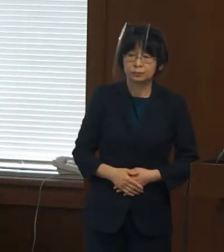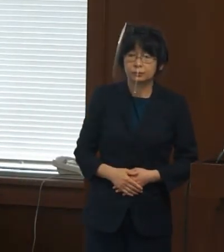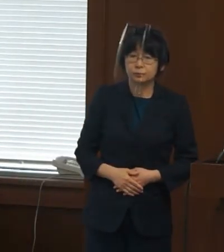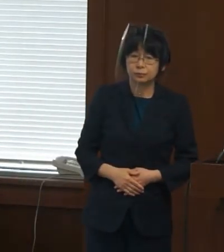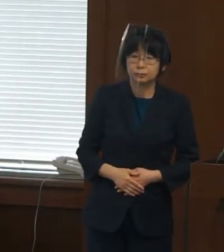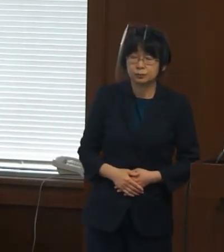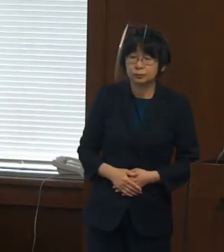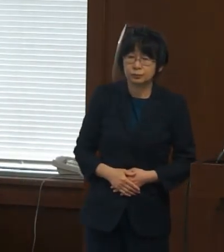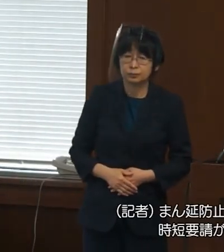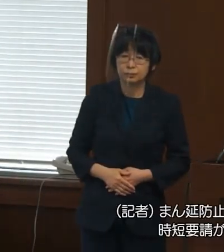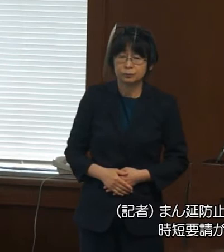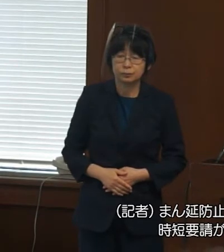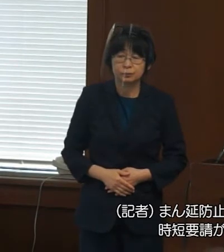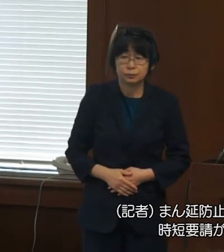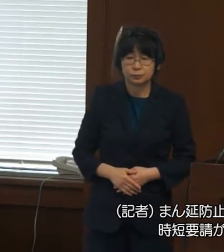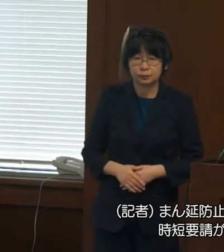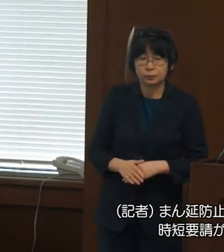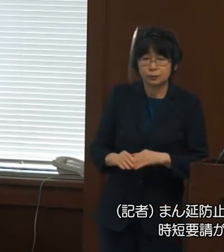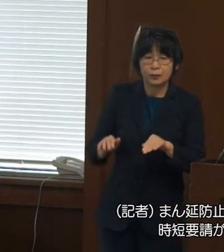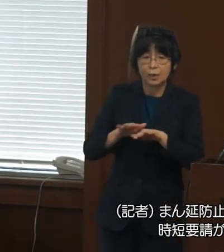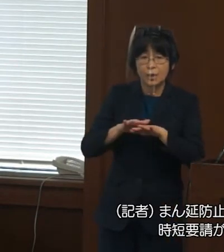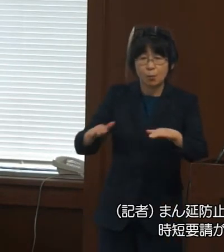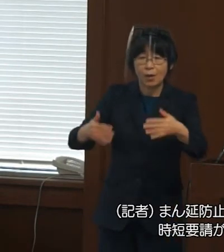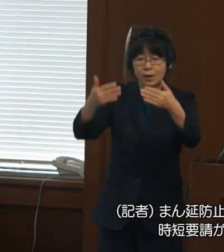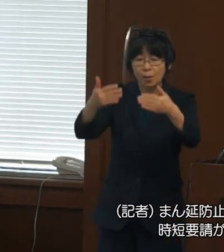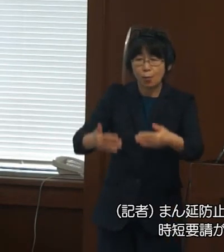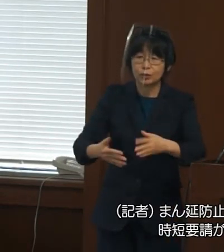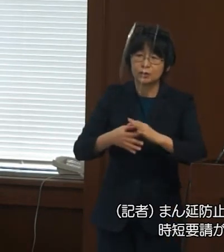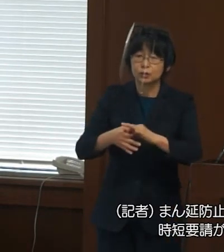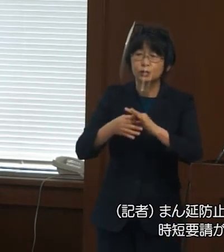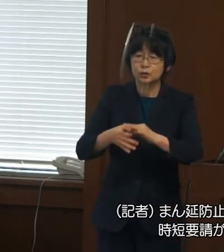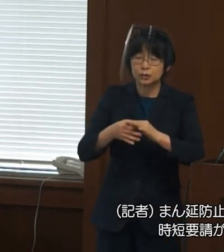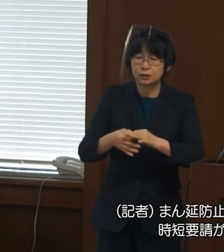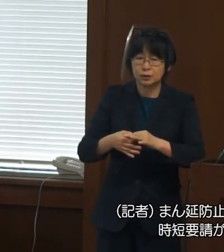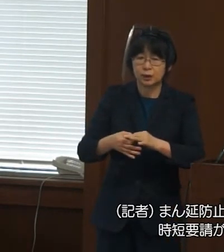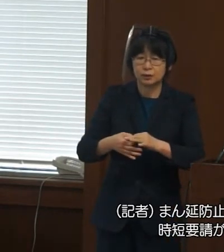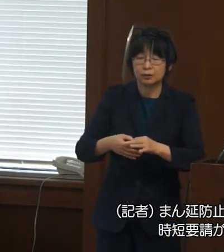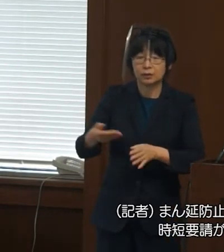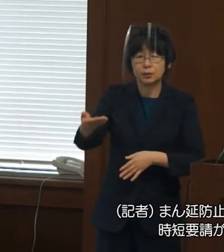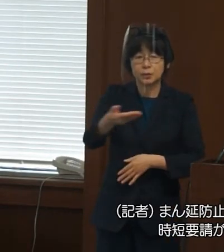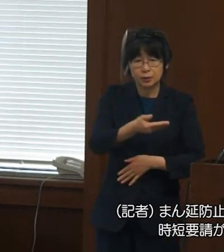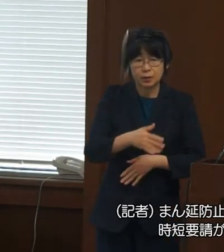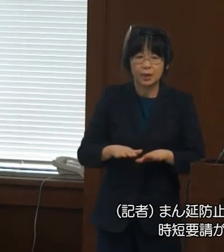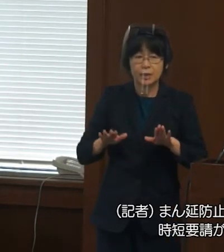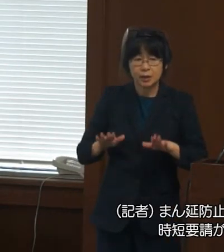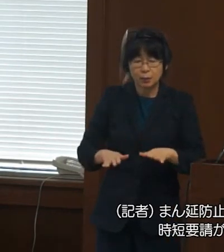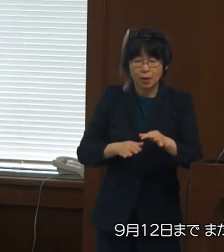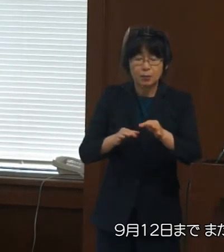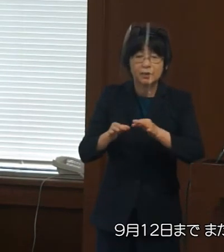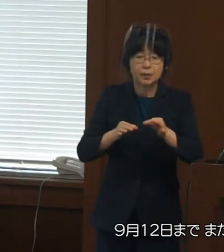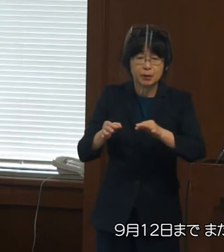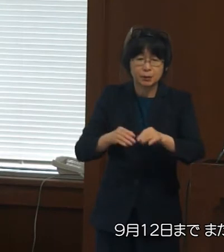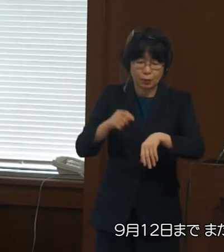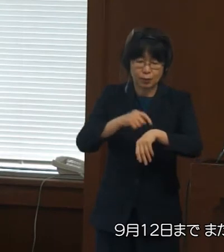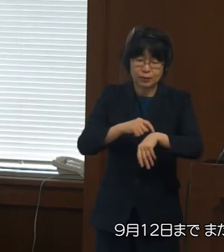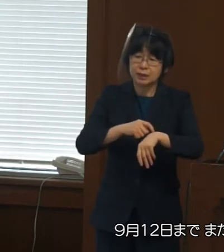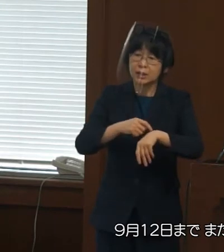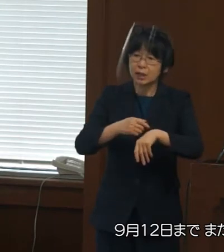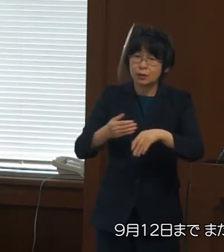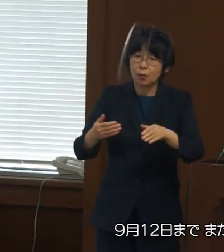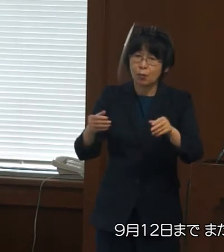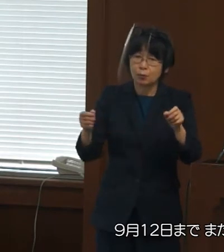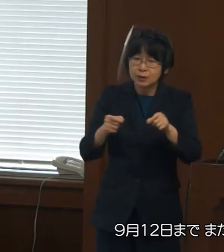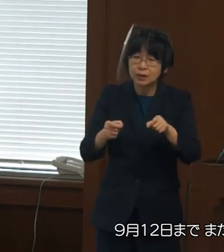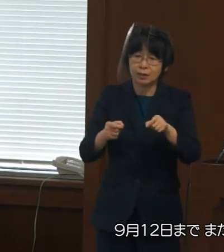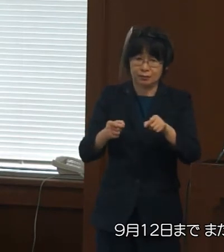ですけれども、まん延防止の件で、まあ、今全域に時短要請が続いてますけれども、9月12日までに、まあ、